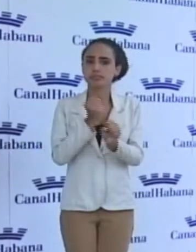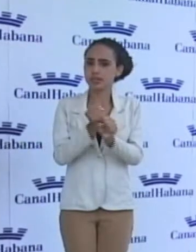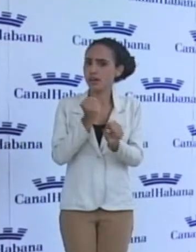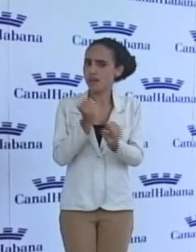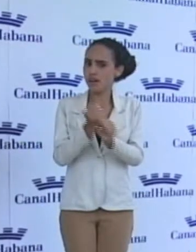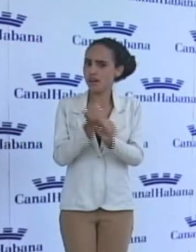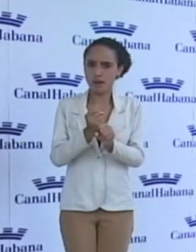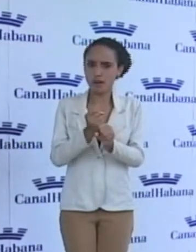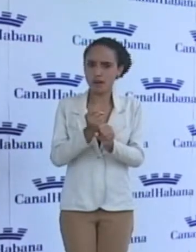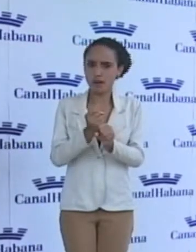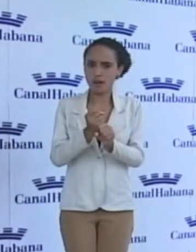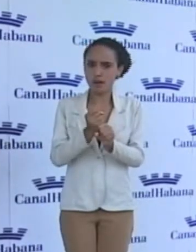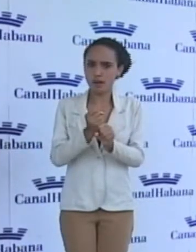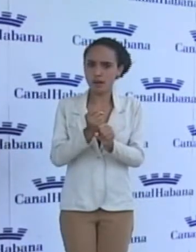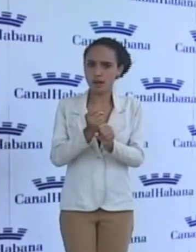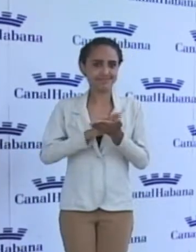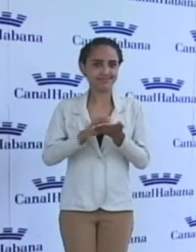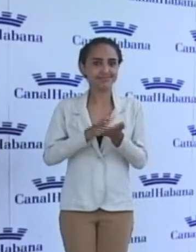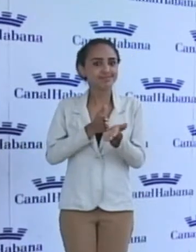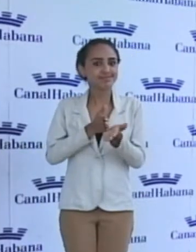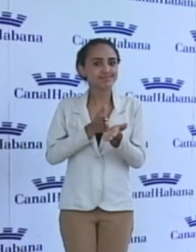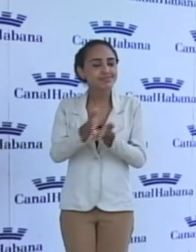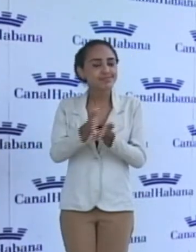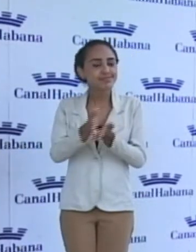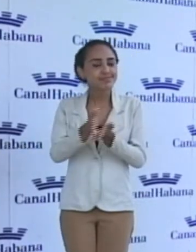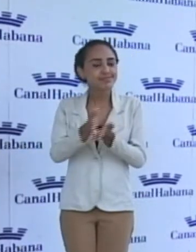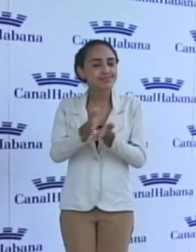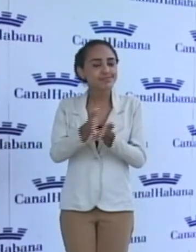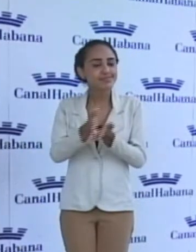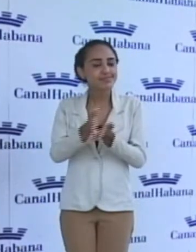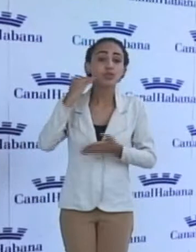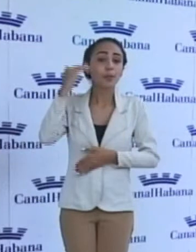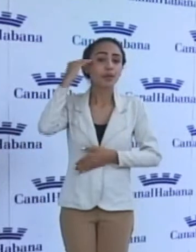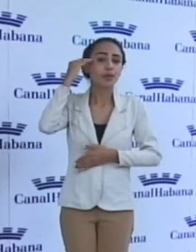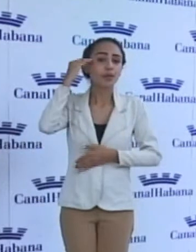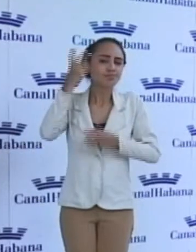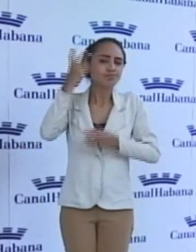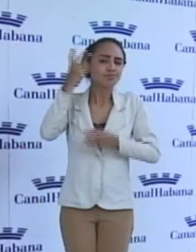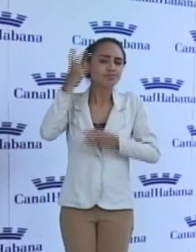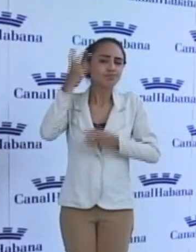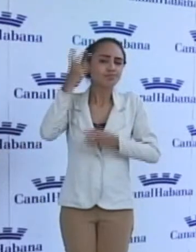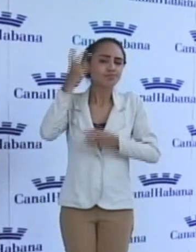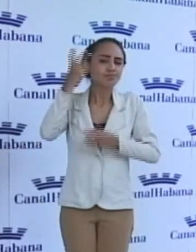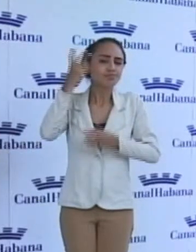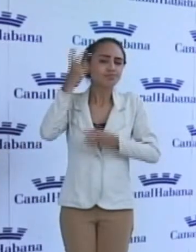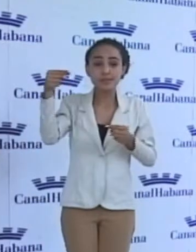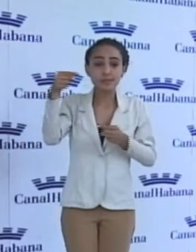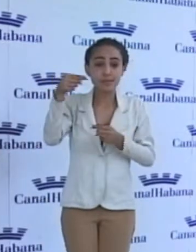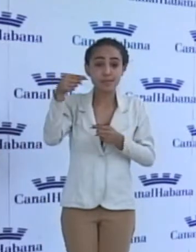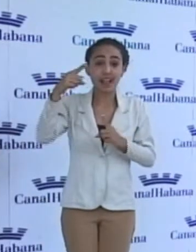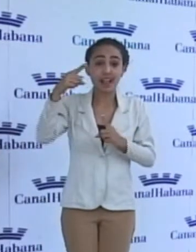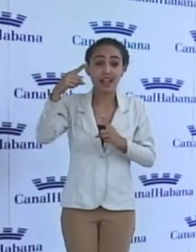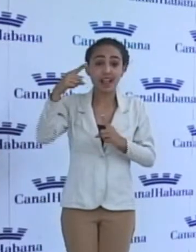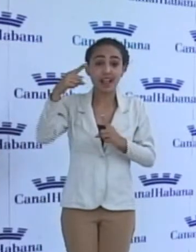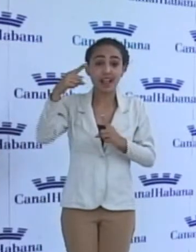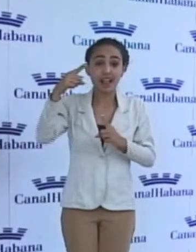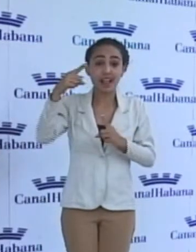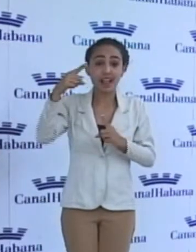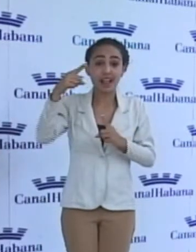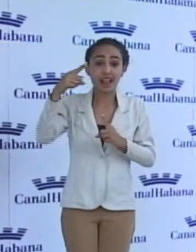diario, nos mantenemos profundizando en la investigación, que es el principal reto para alcanzar la definitiva legalización de la lengua de señas, de la